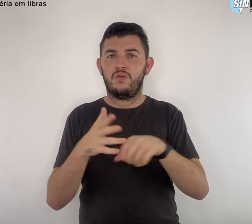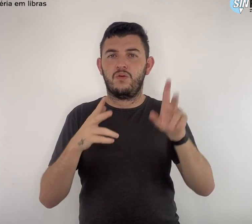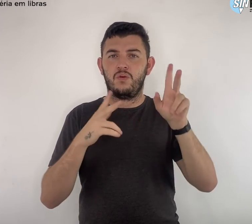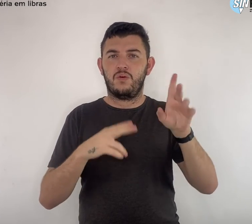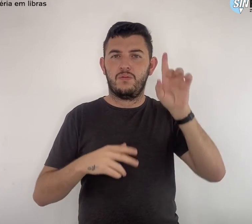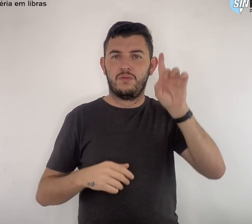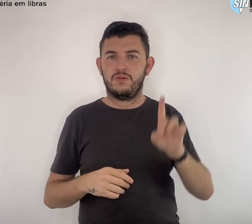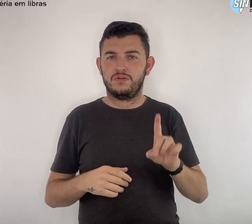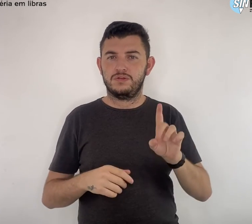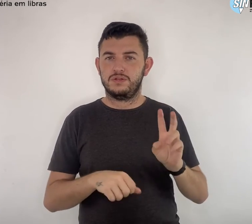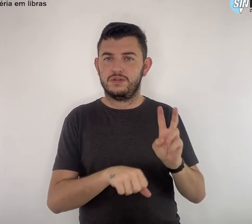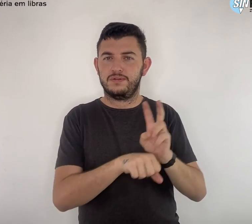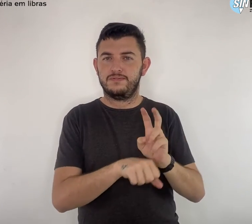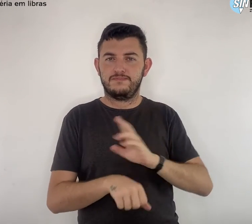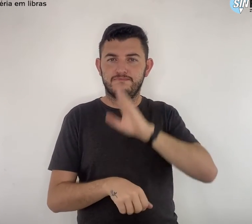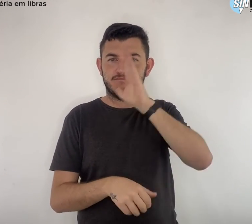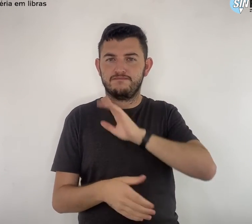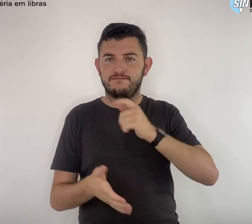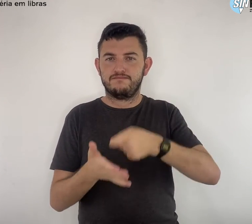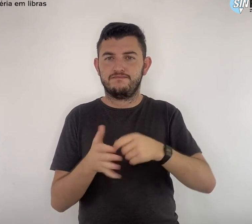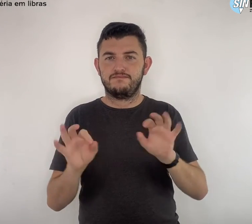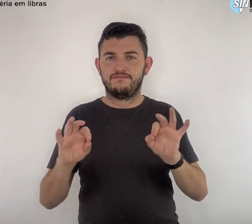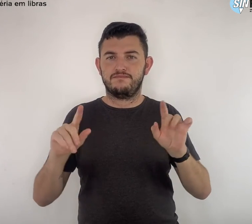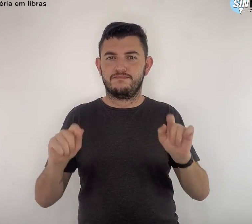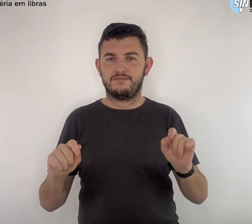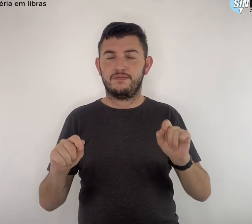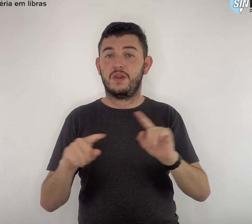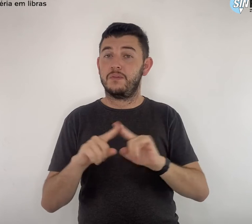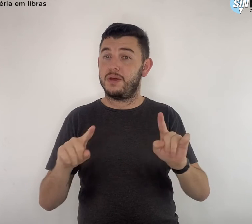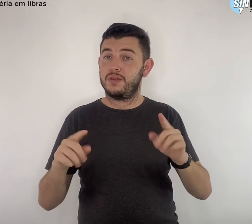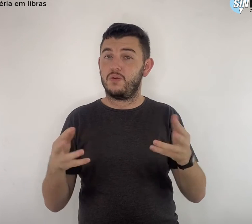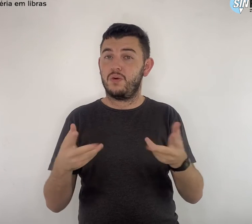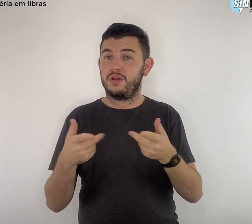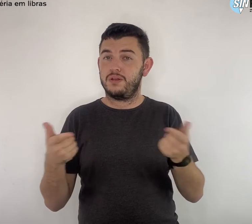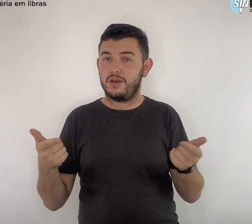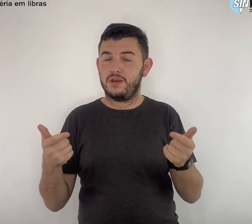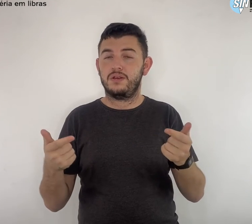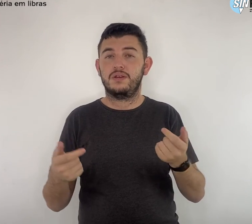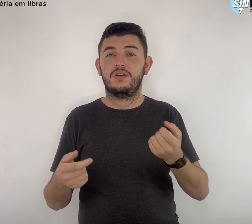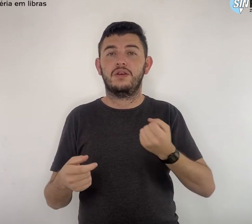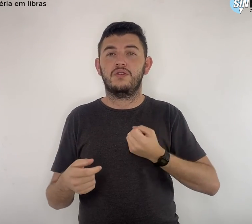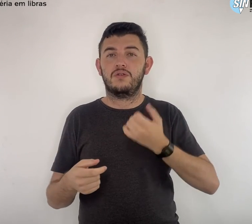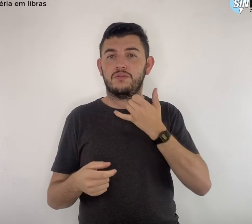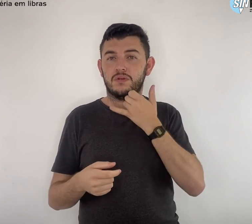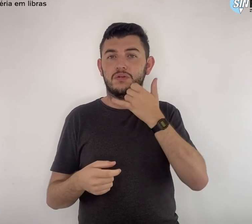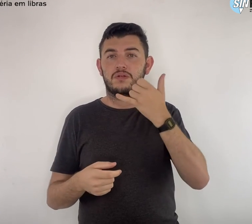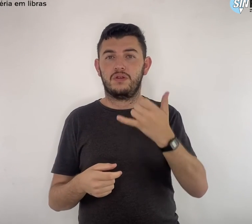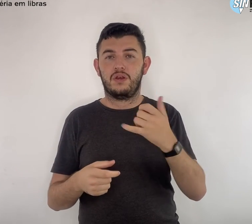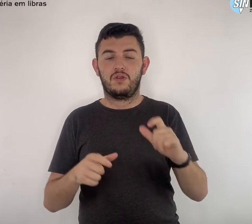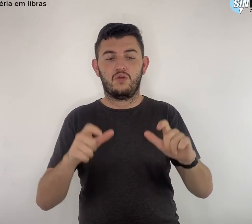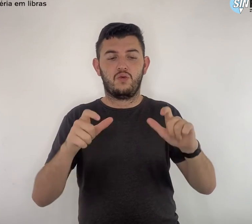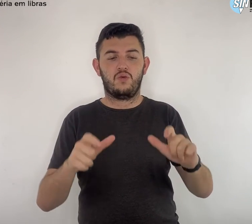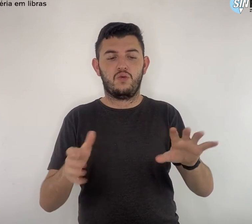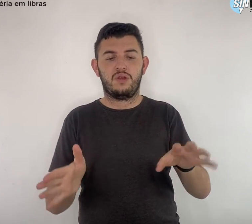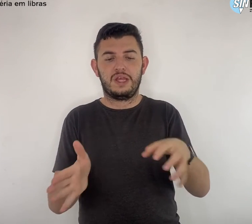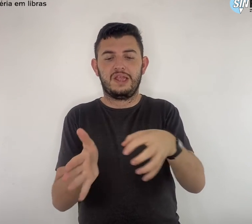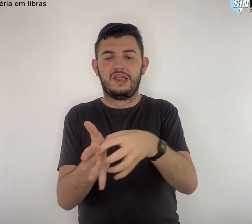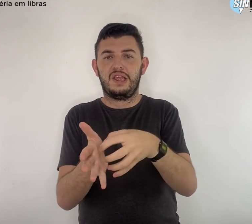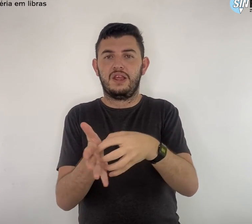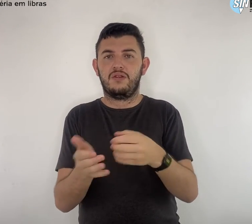das mulheres, como o direito à creche gratuita e de qualidade, e os telefones dos